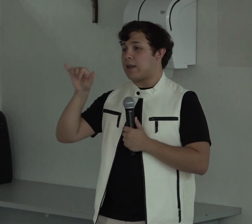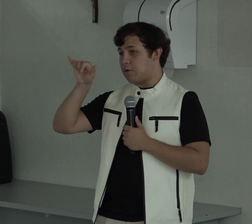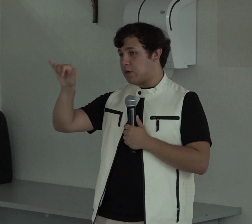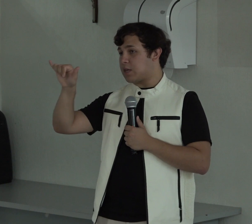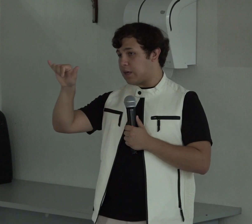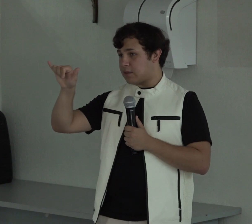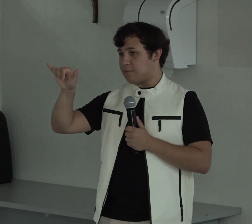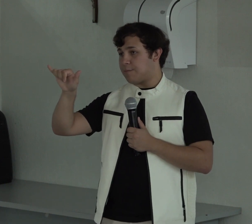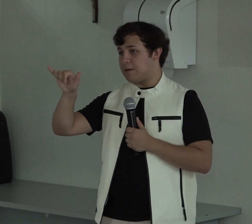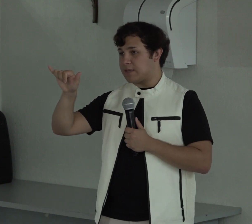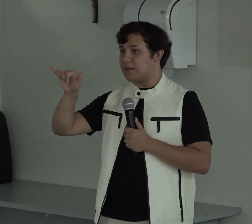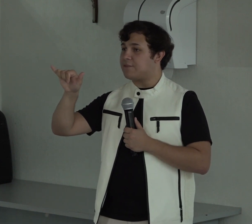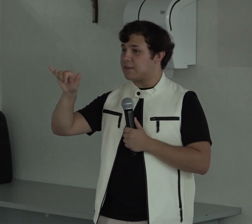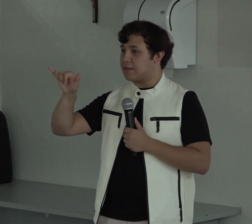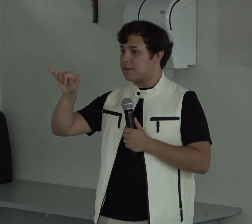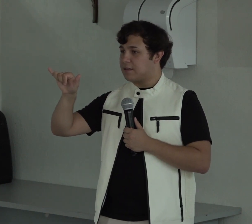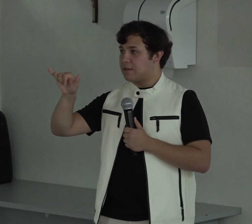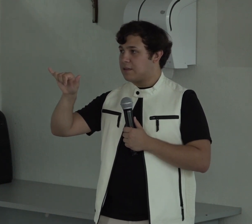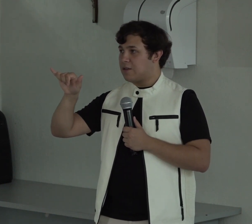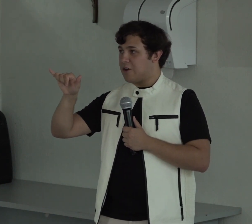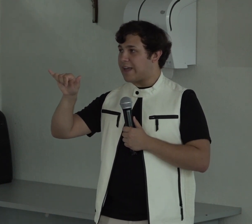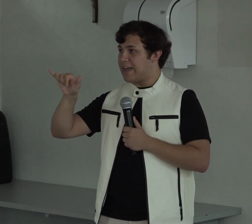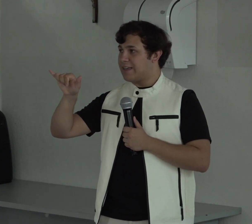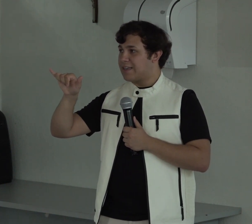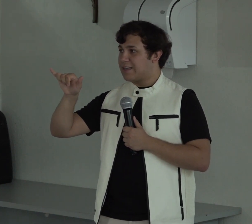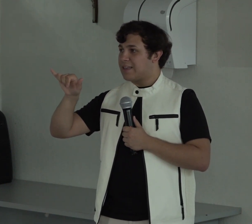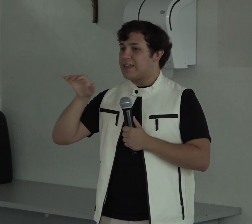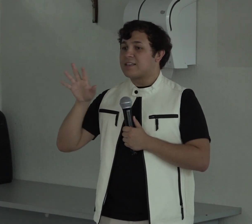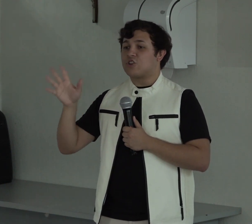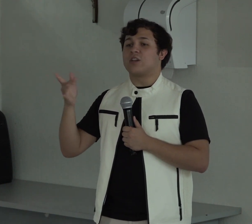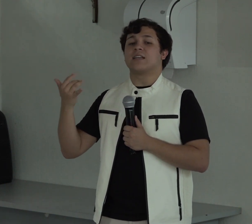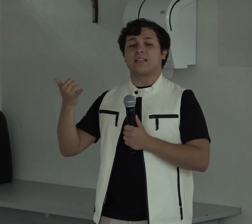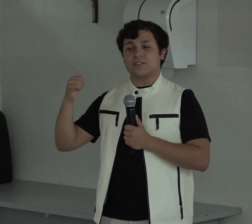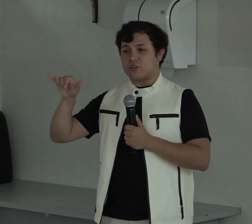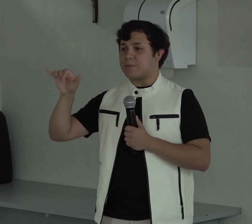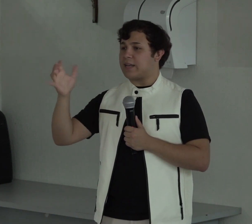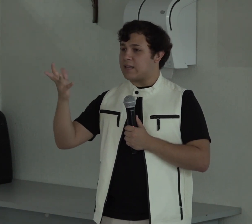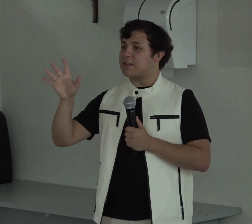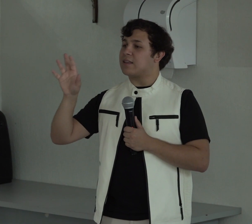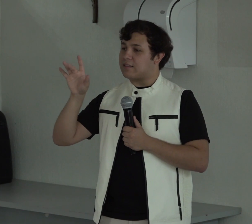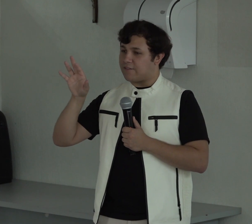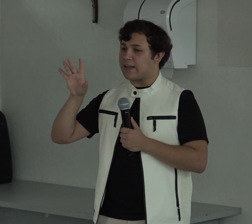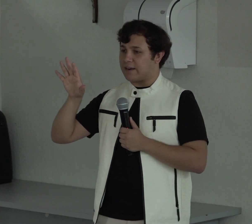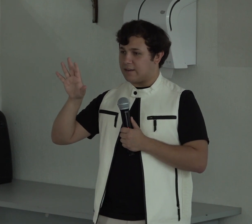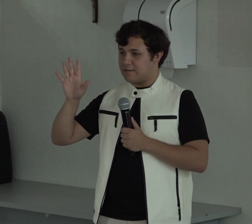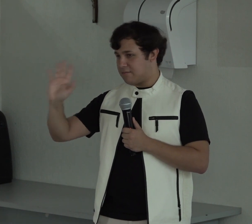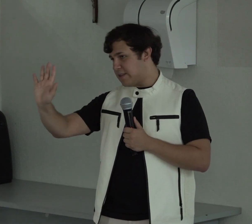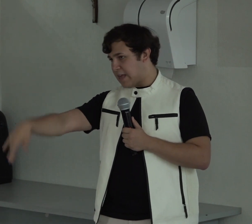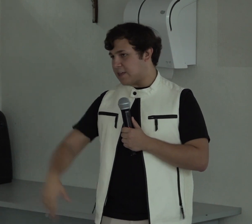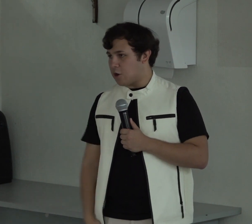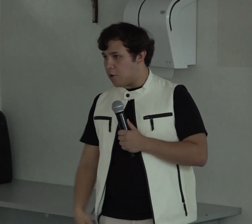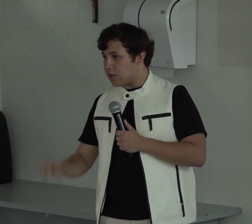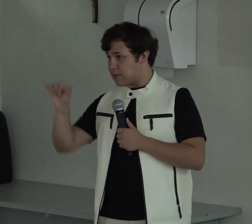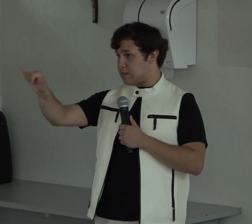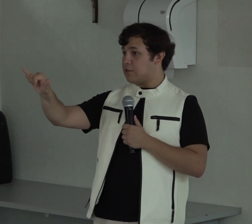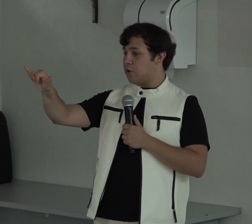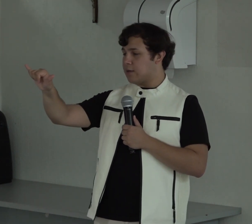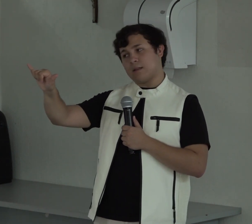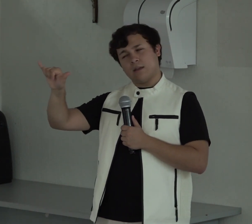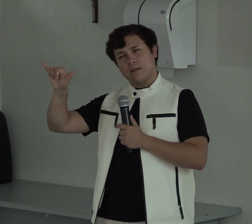Language es palma hacia el frente. ¿Ok? Son estas dos maneras de identificarla. Ya si yo veo que está haciendo este